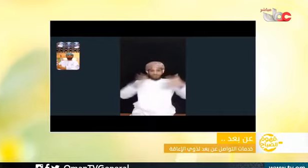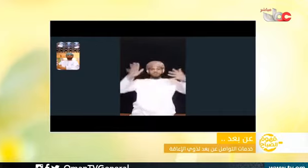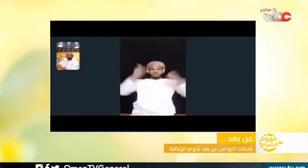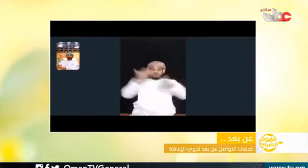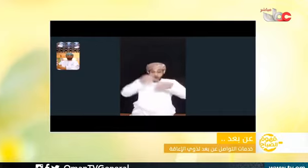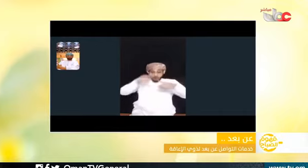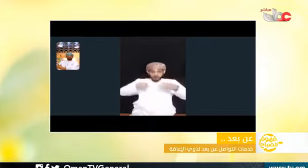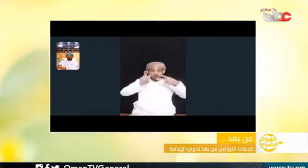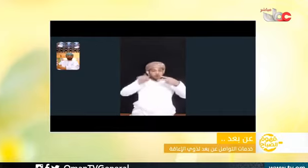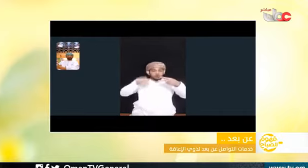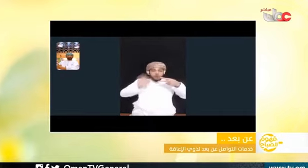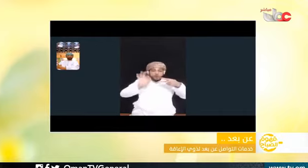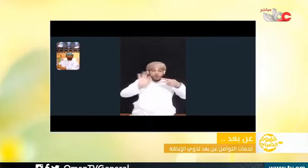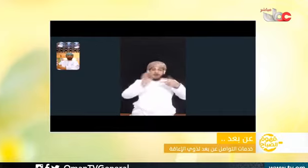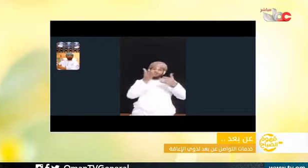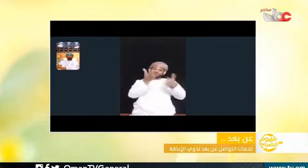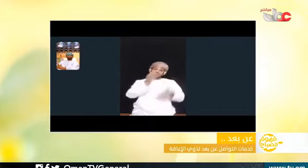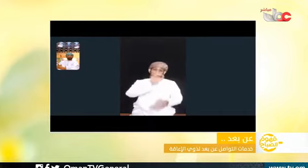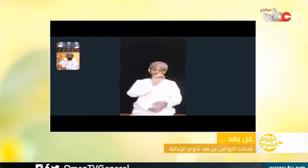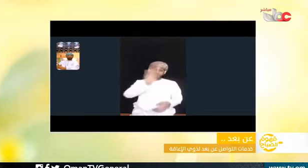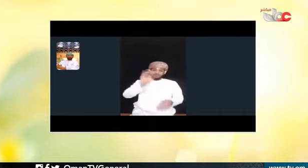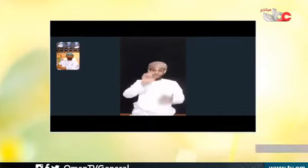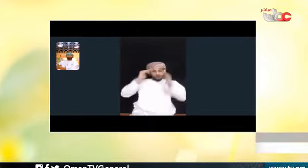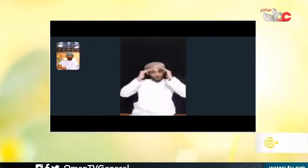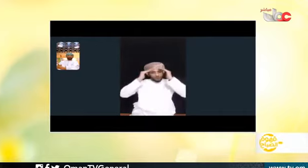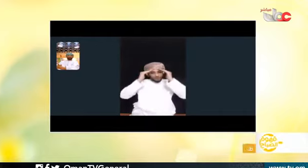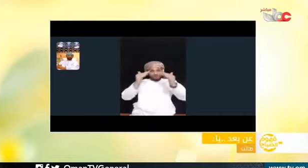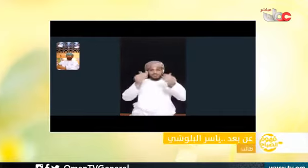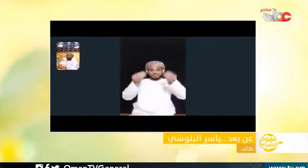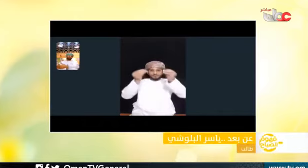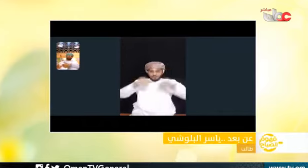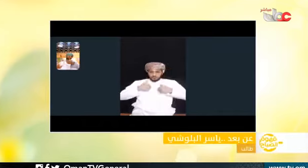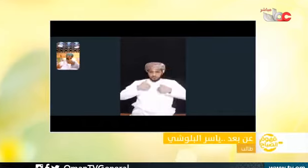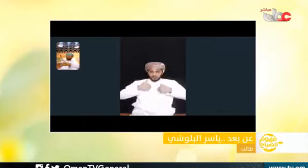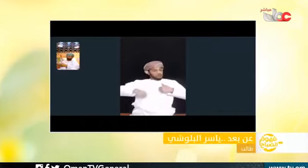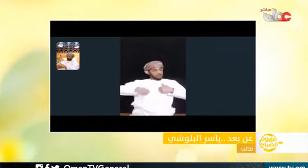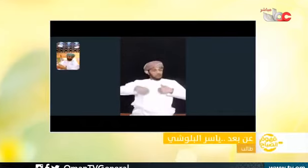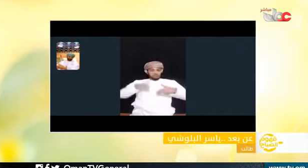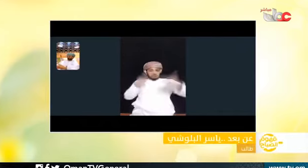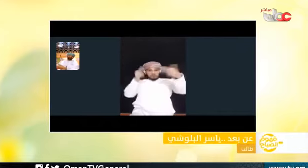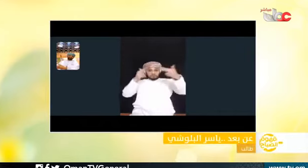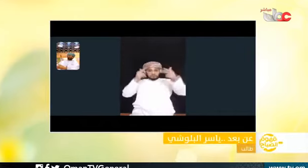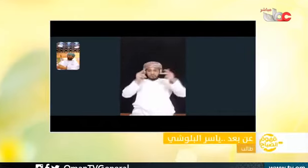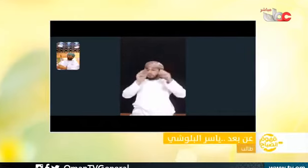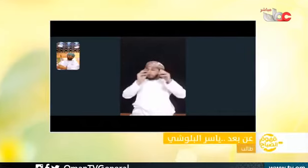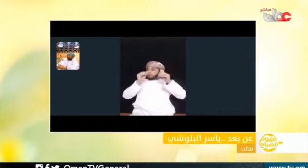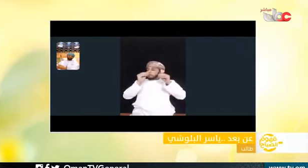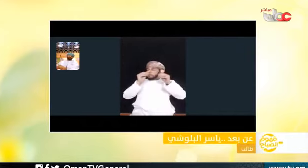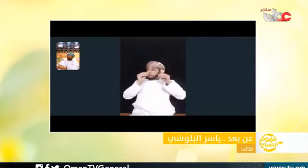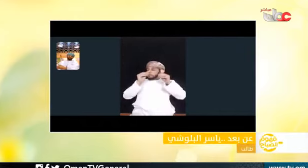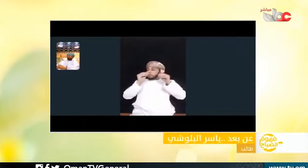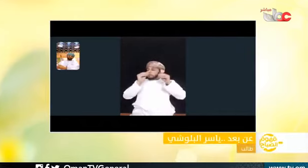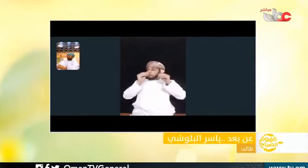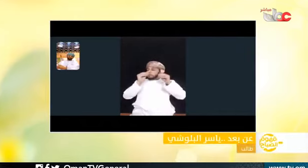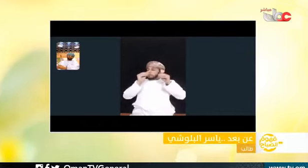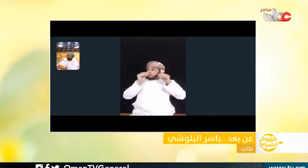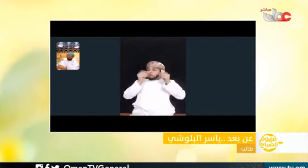وتوعية ثقافتهم وتطويرهم من خلال الأمور الثقافية والمجتمعية. نشكر جزيل الشكر على القائمين بهذا